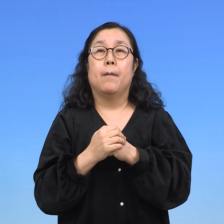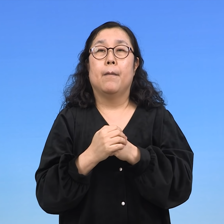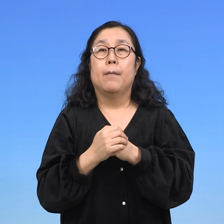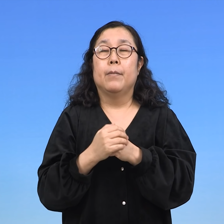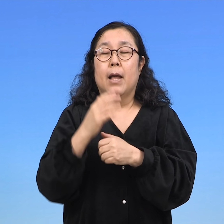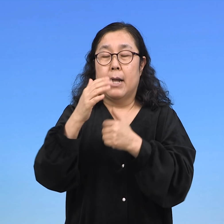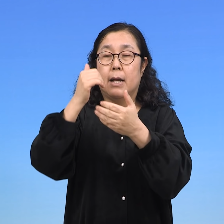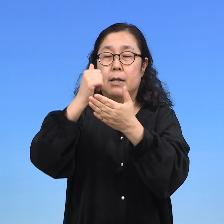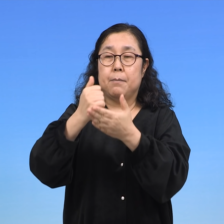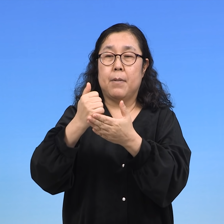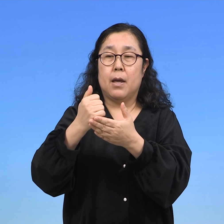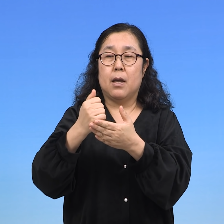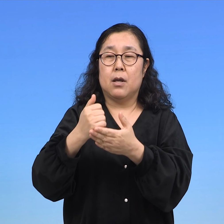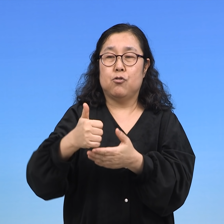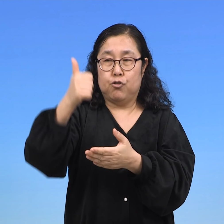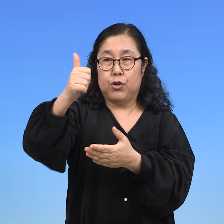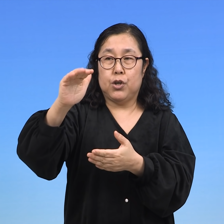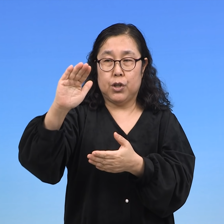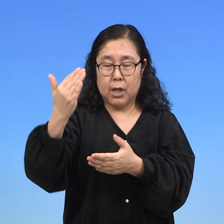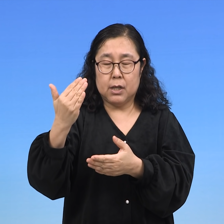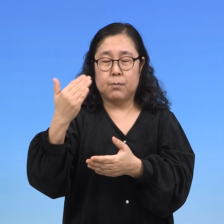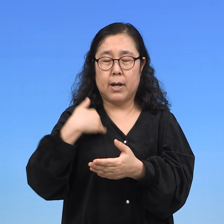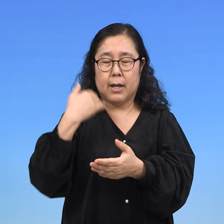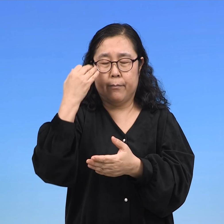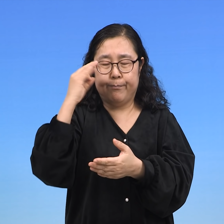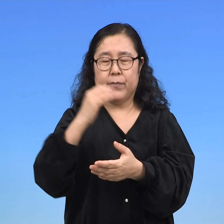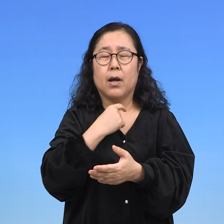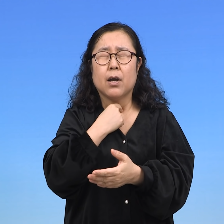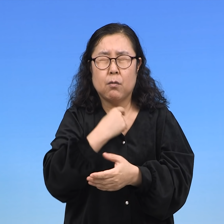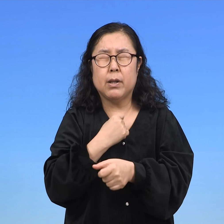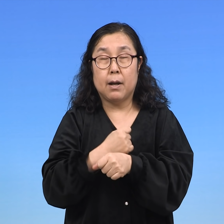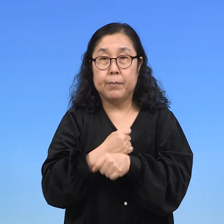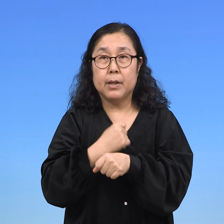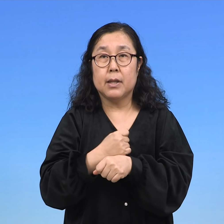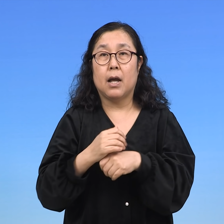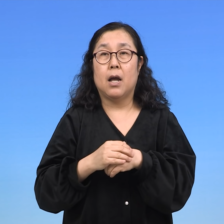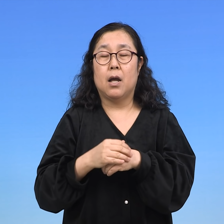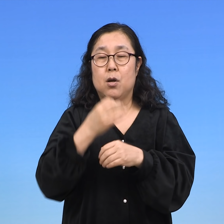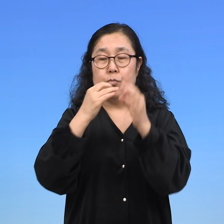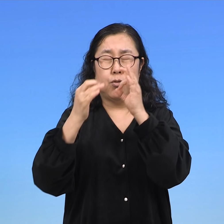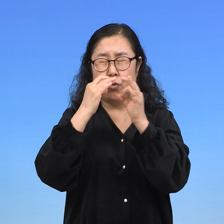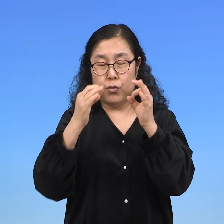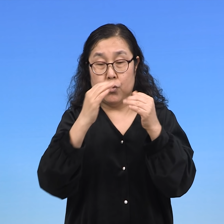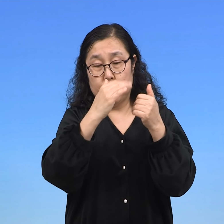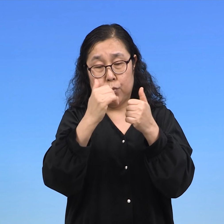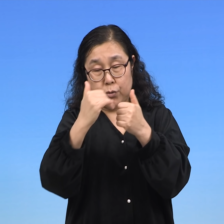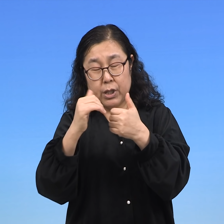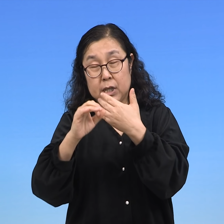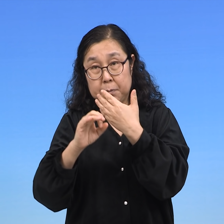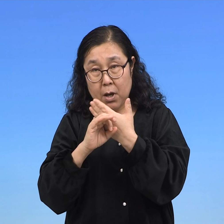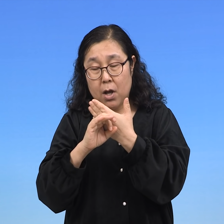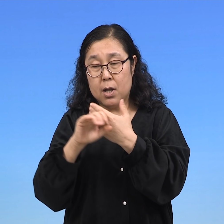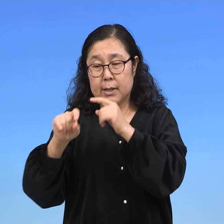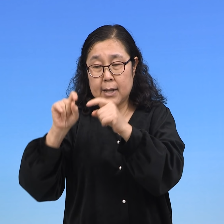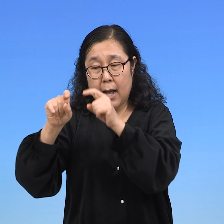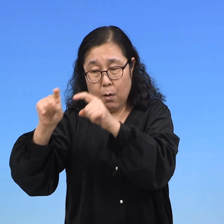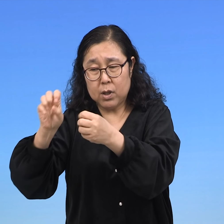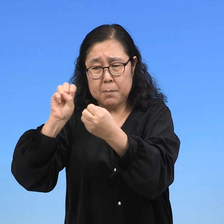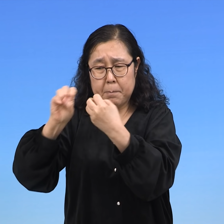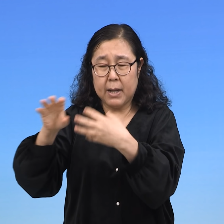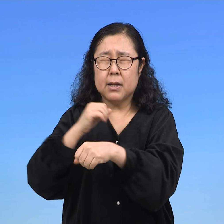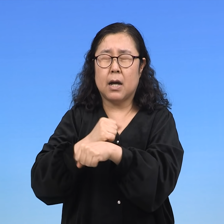하나님의 주도하심을 인정해 드리기 원합니다. 그리스도의 주도권을 인정해 드리기 원합니다. 부르시면 나 온지라